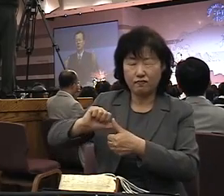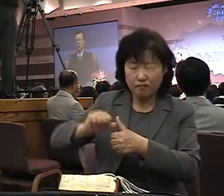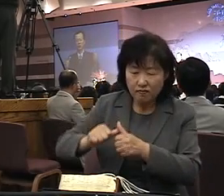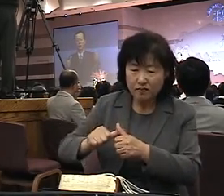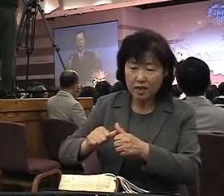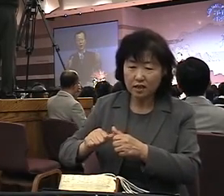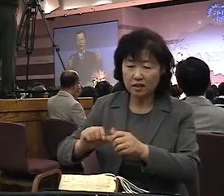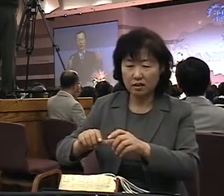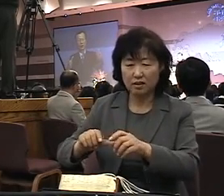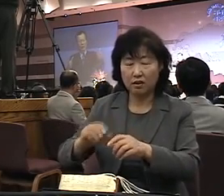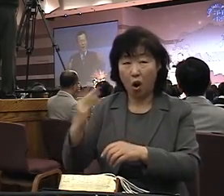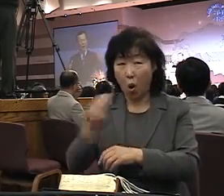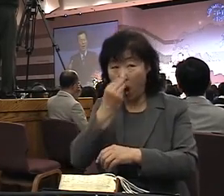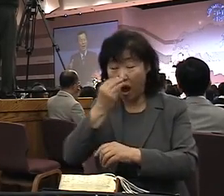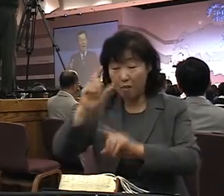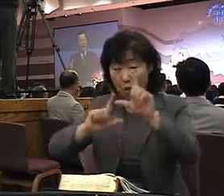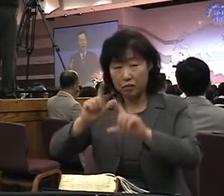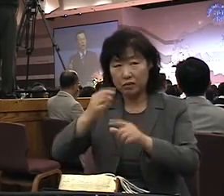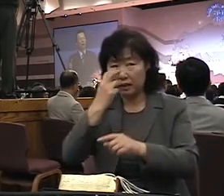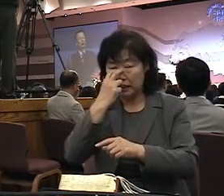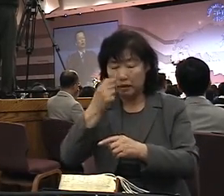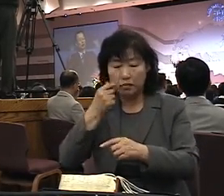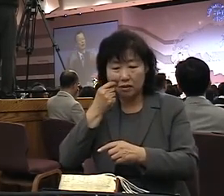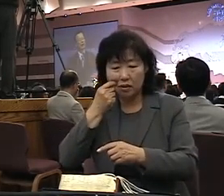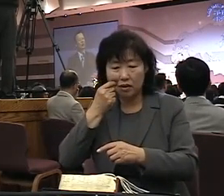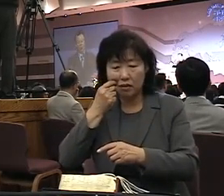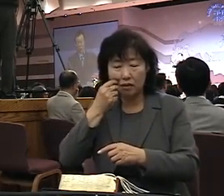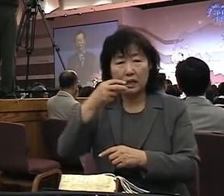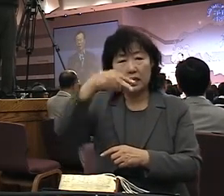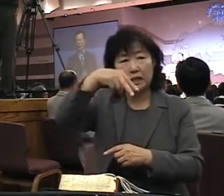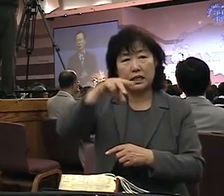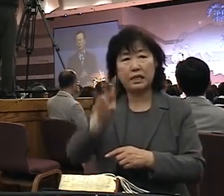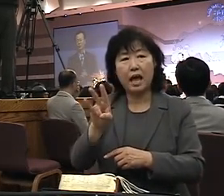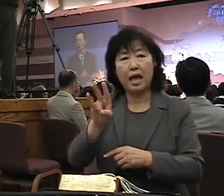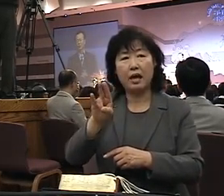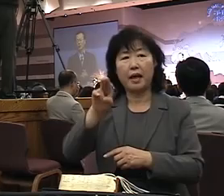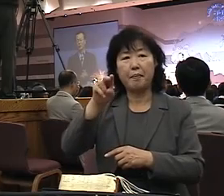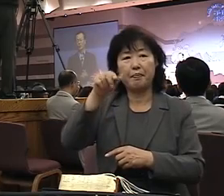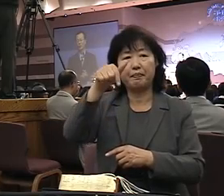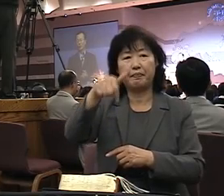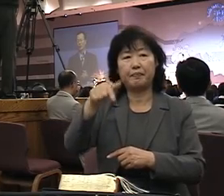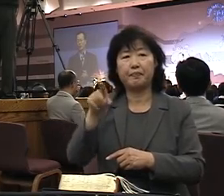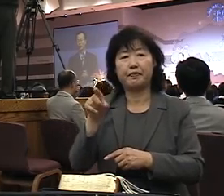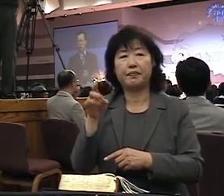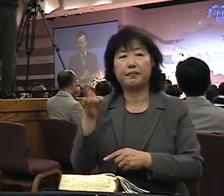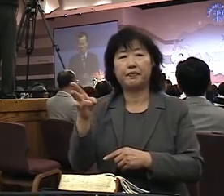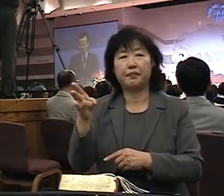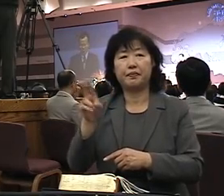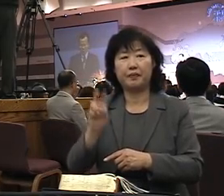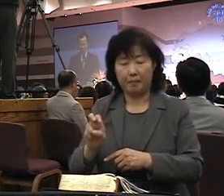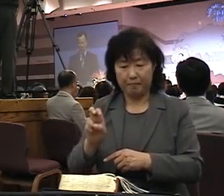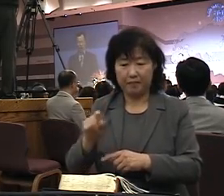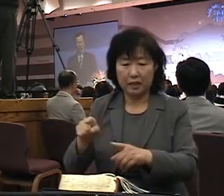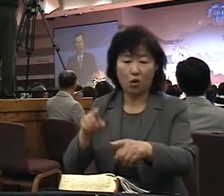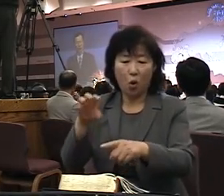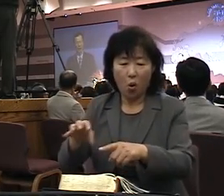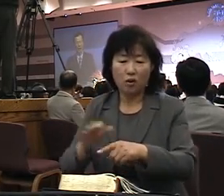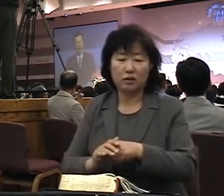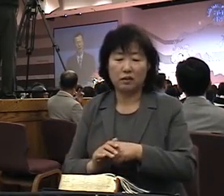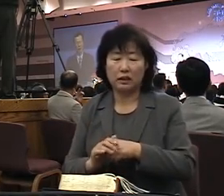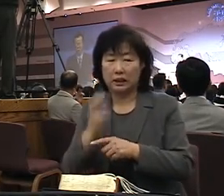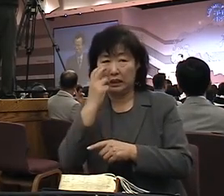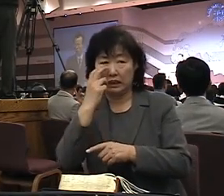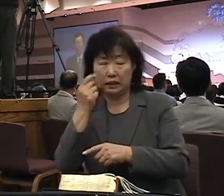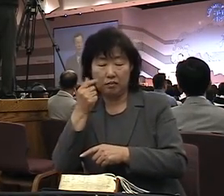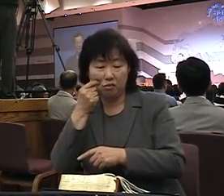지역에 있었을 때 그의 가족 안으로 우상이 들어온 것을 보았죠. 이 우상 문화가